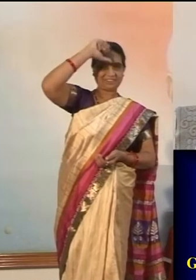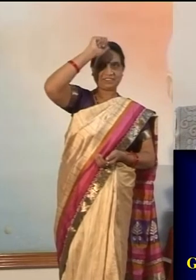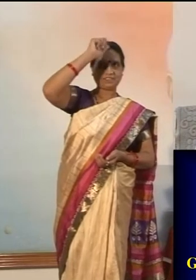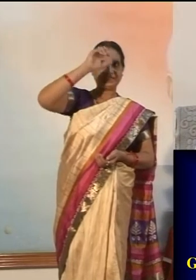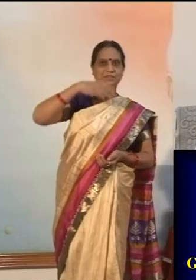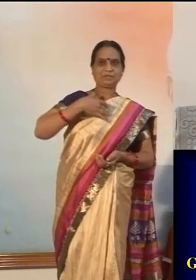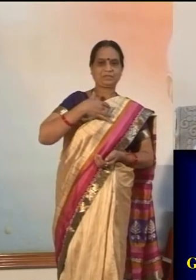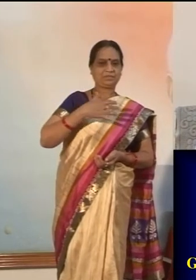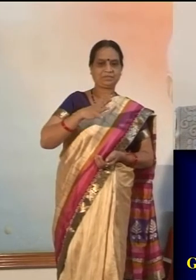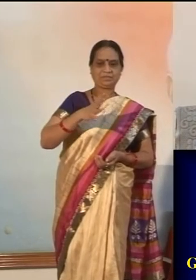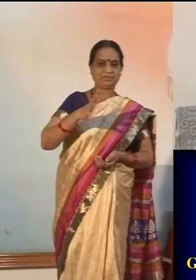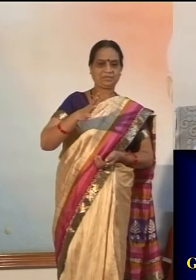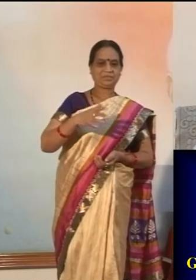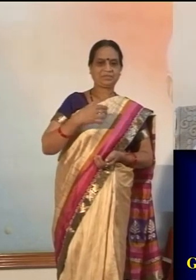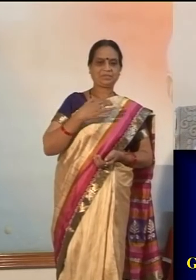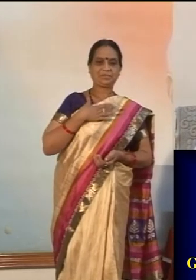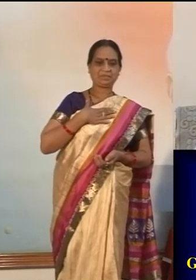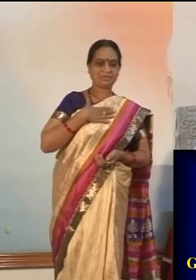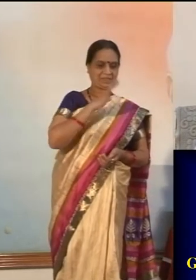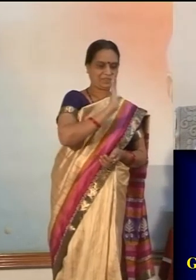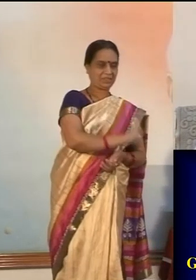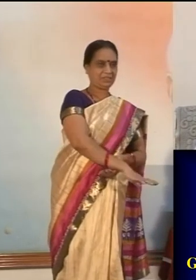कि नहीं नहीं, मैं तो यही रहूंगा,